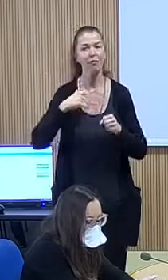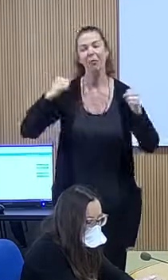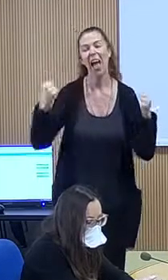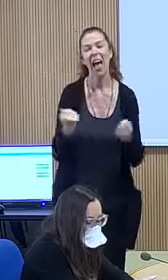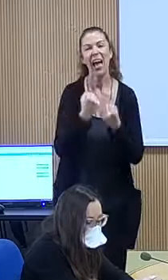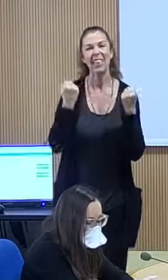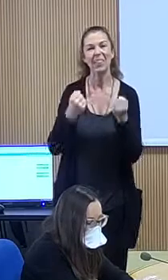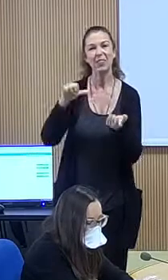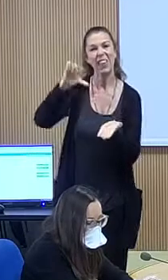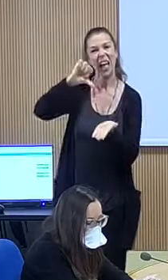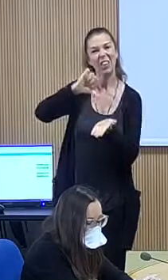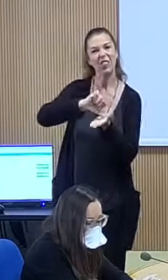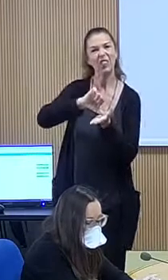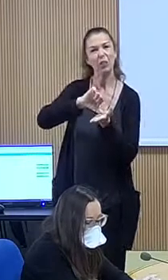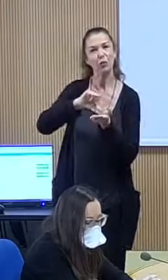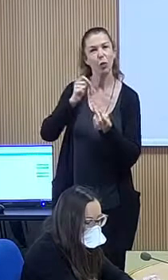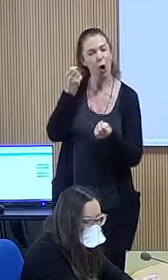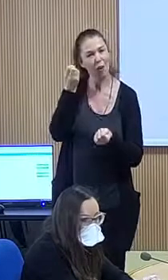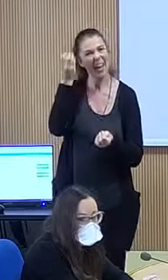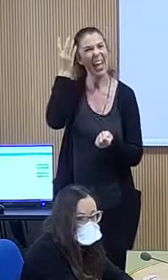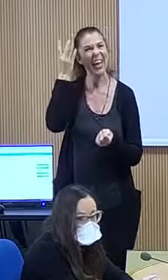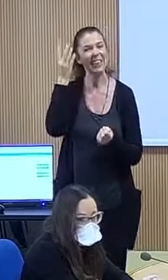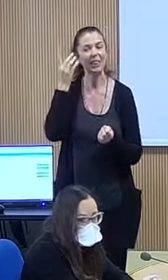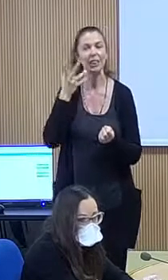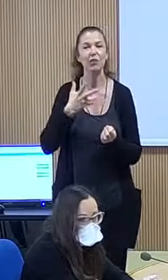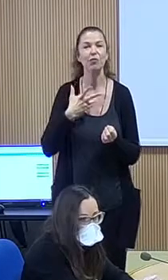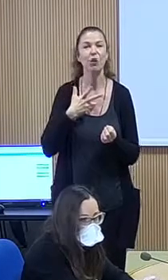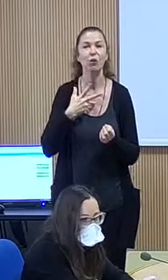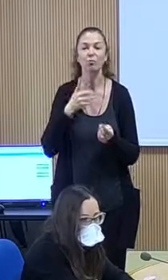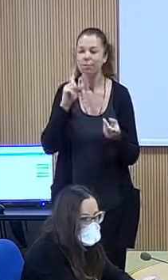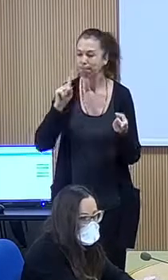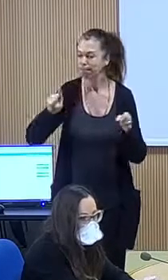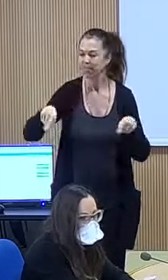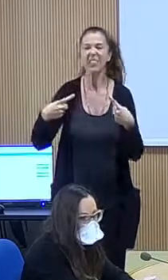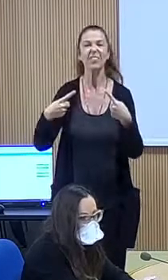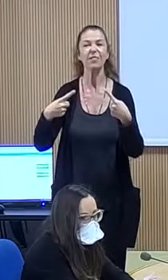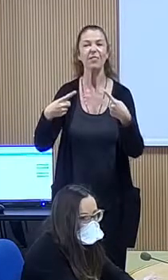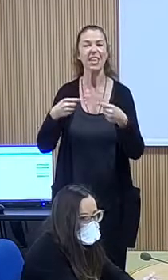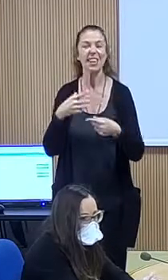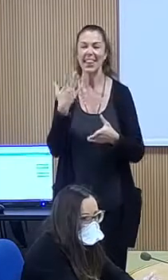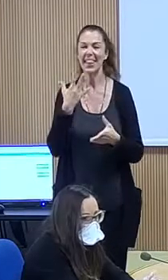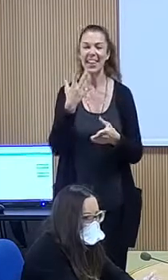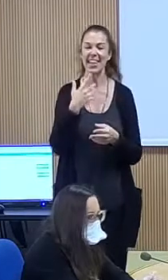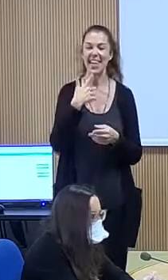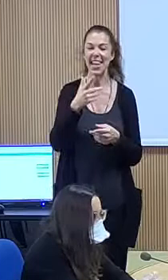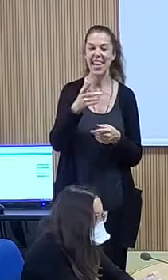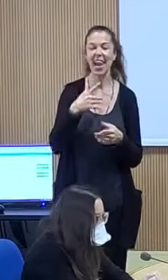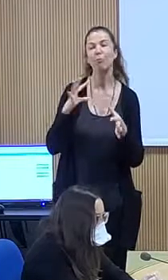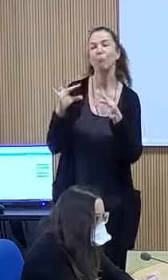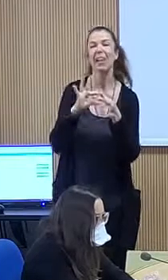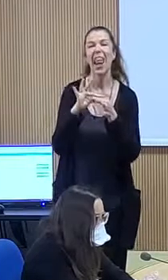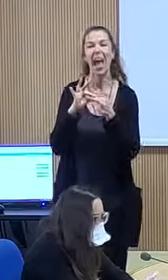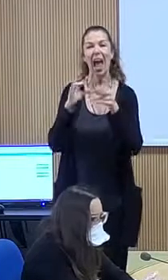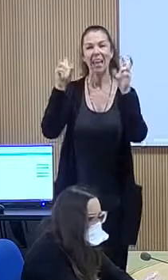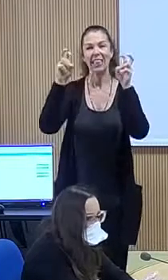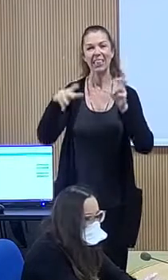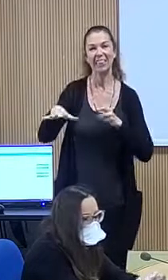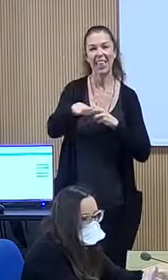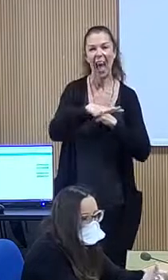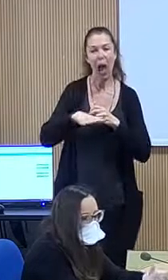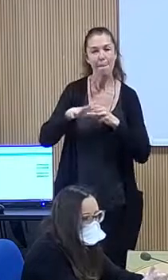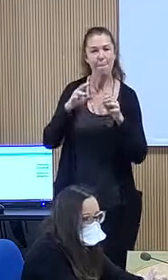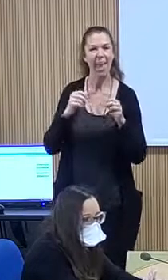quindi ci sono anche delle sfide che lanciamo per esempio legate ai temi ambientali cioè quindi realizzare alcuni oggetti